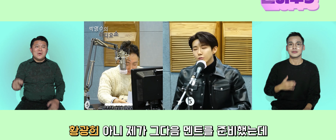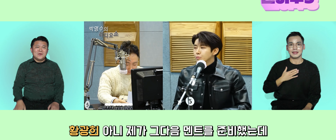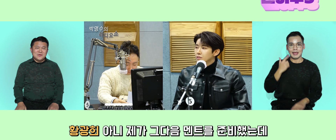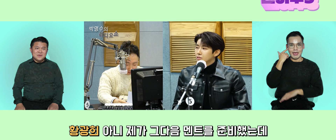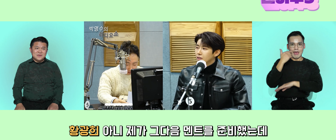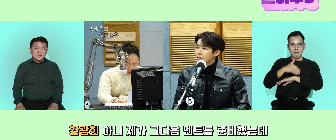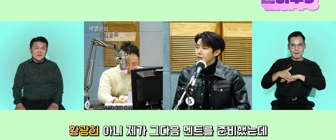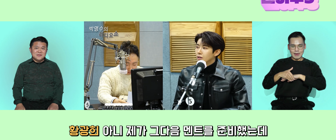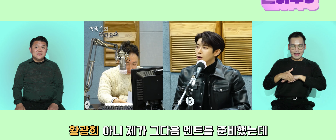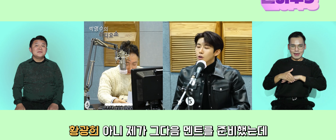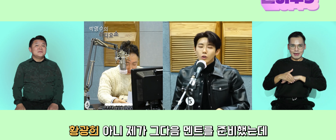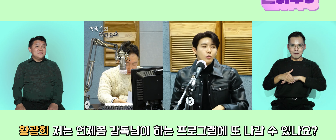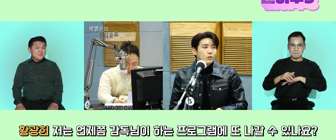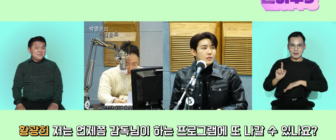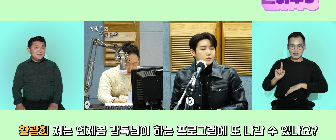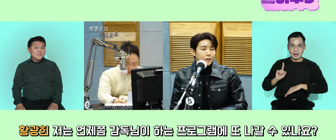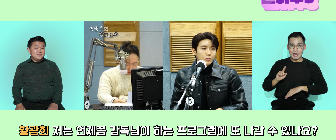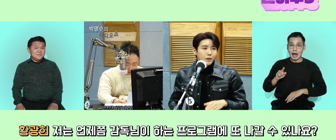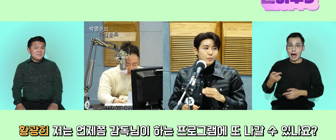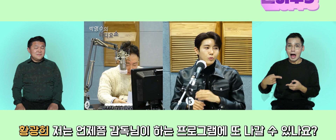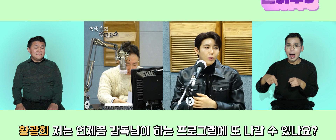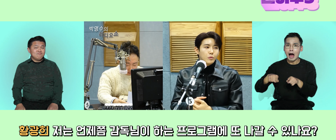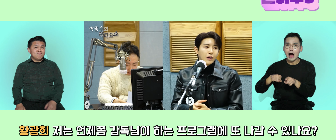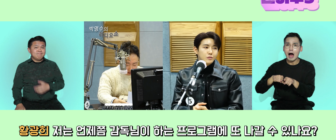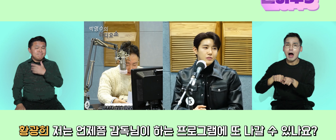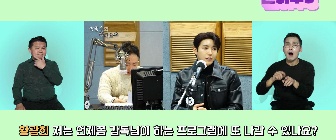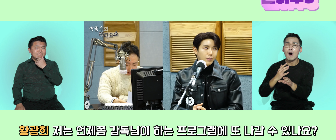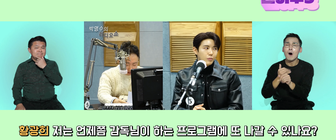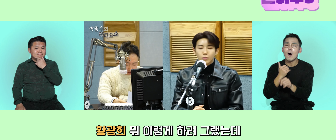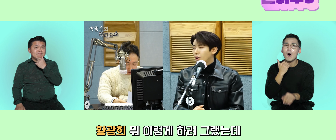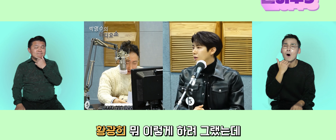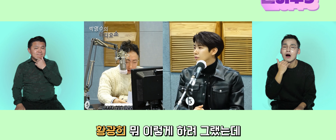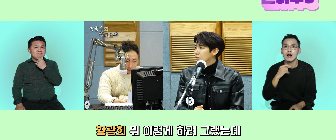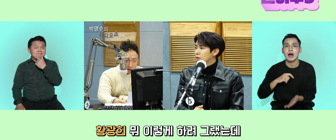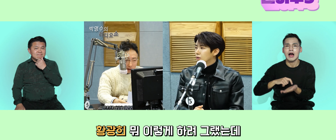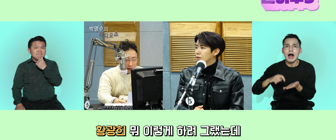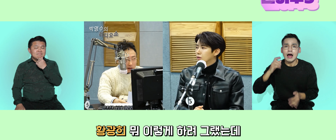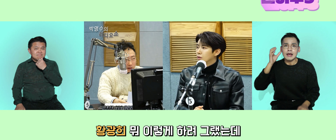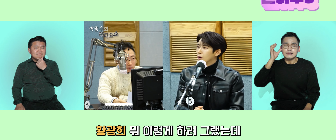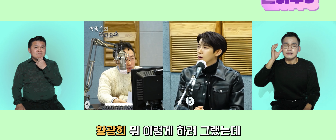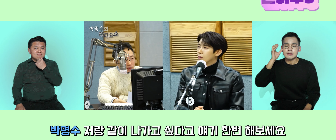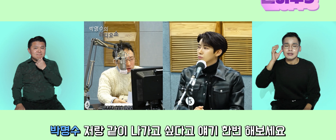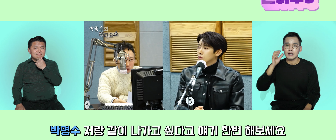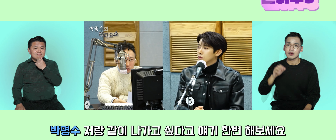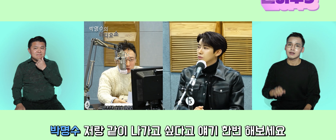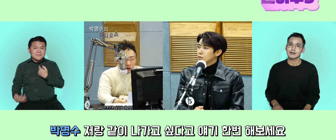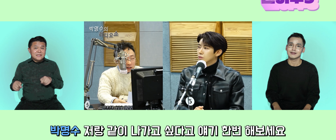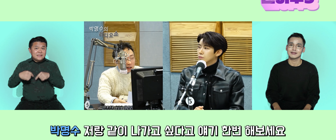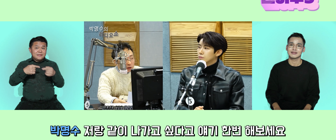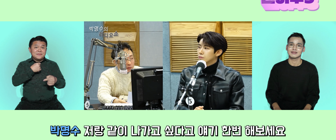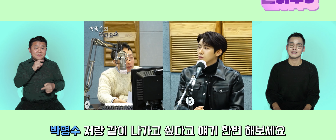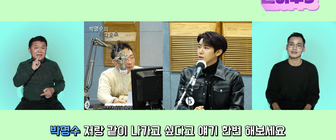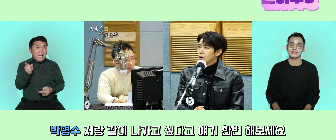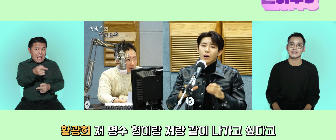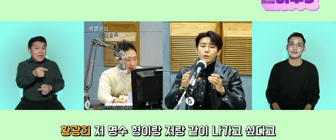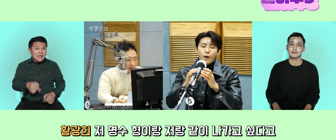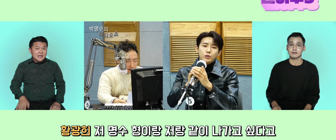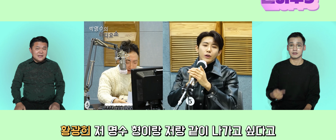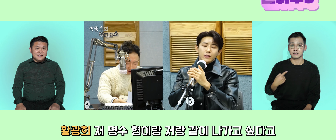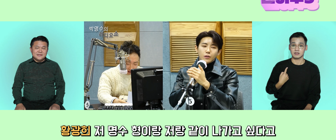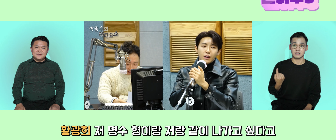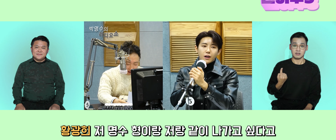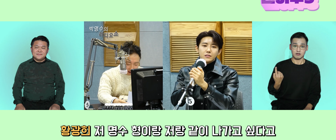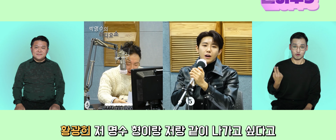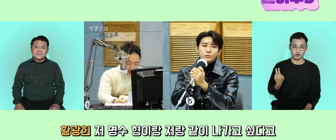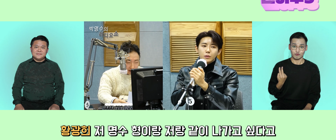그 다음 멘트를 준비했는데 저는 언제쯤 감독님이 하는 프로그램이 또 나갈 수 있나요? 뭐 이렇게 하려고 그랬는데 예예 저랑 같이 나가고 싶다고 얘기 한번 해주세요. 저